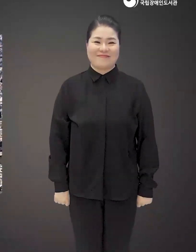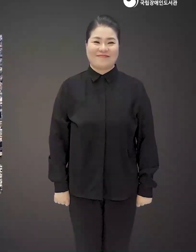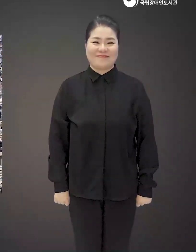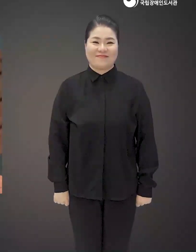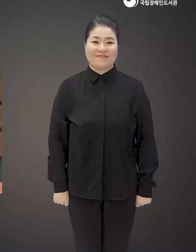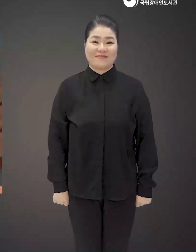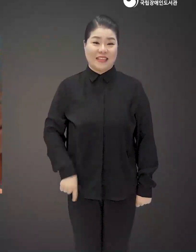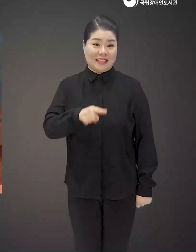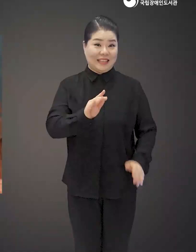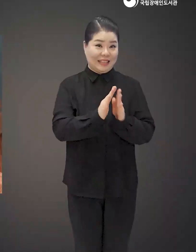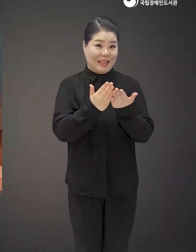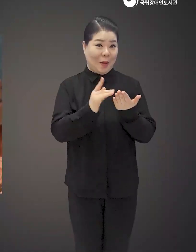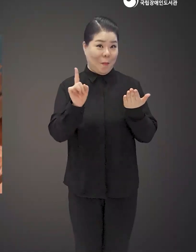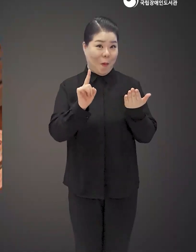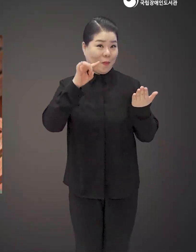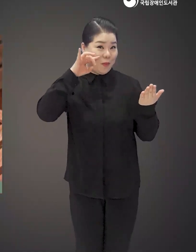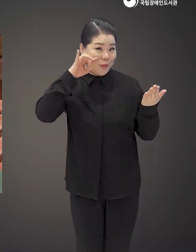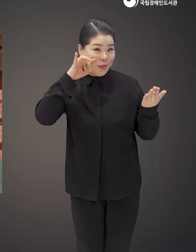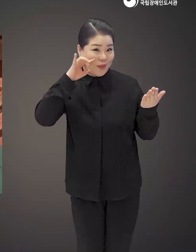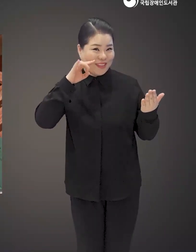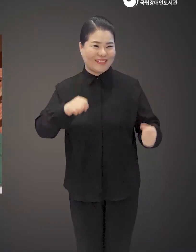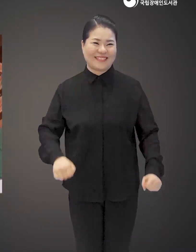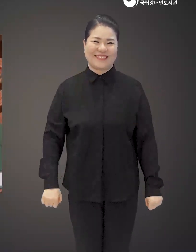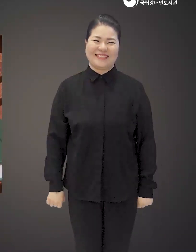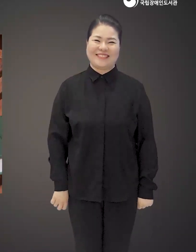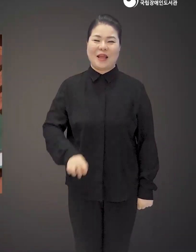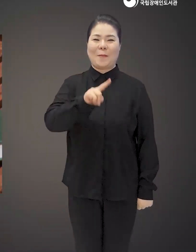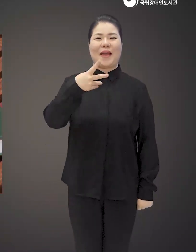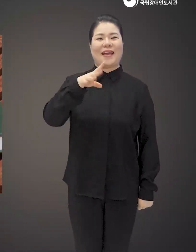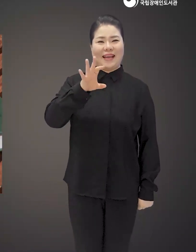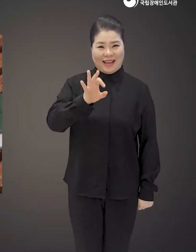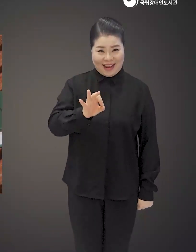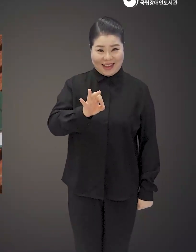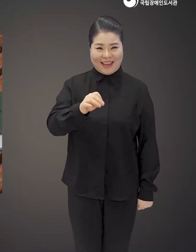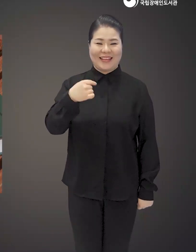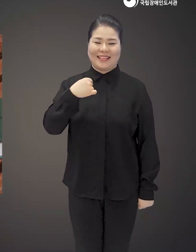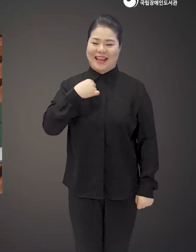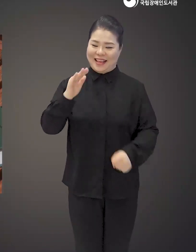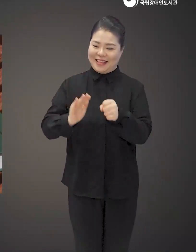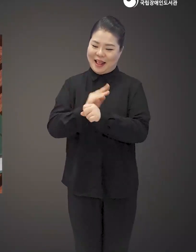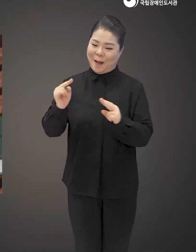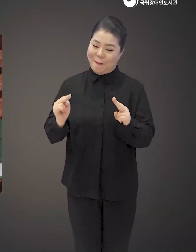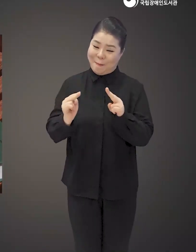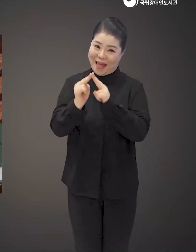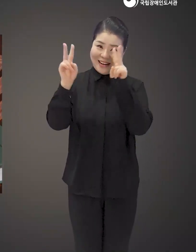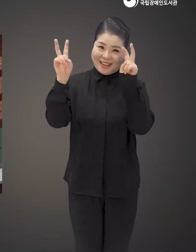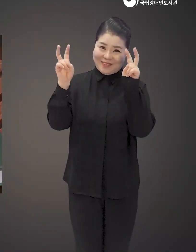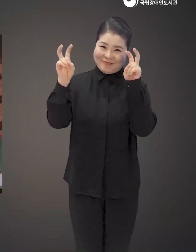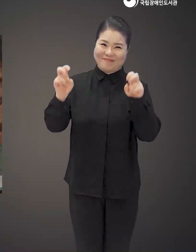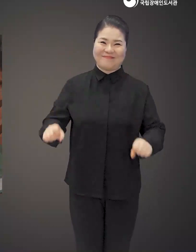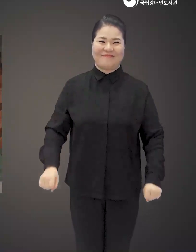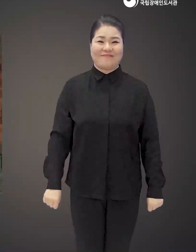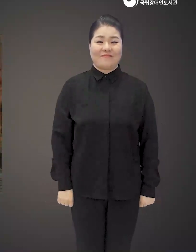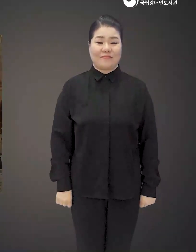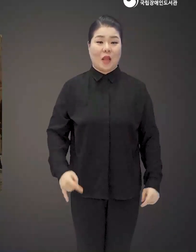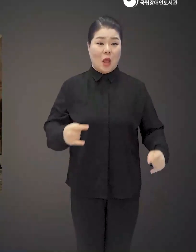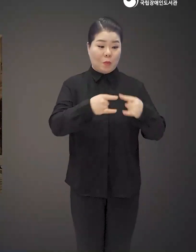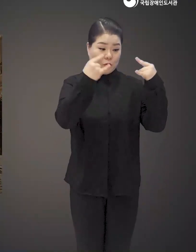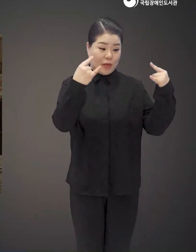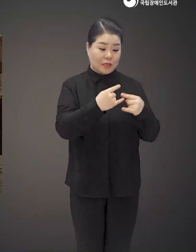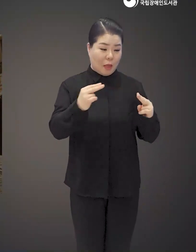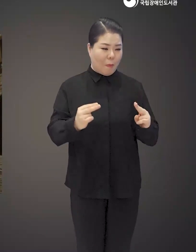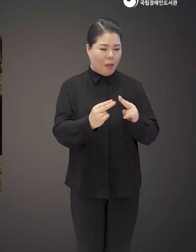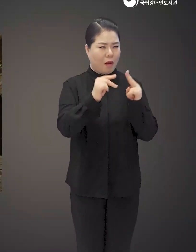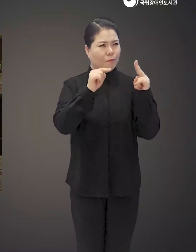합니다. 이 책이 무엇이냐고요? 바로 마랑 몽타구의 내가 사랑한 파리입니다.